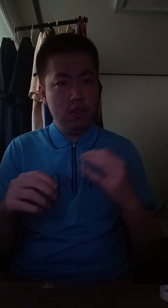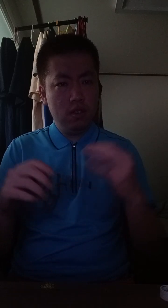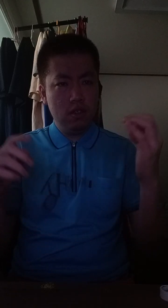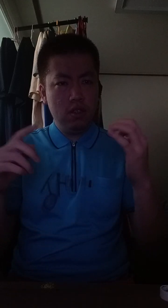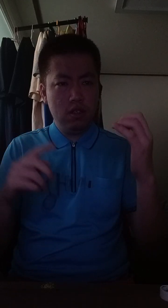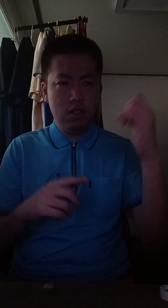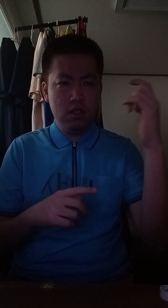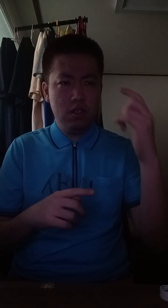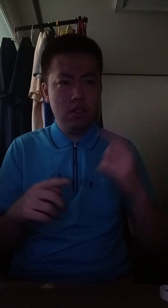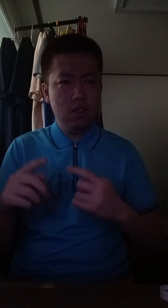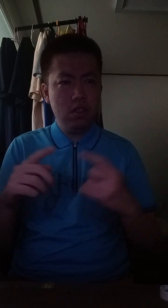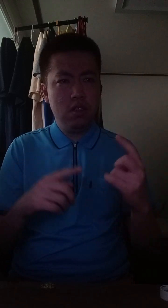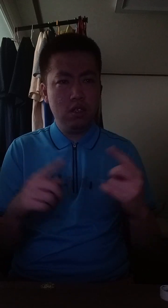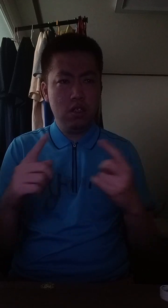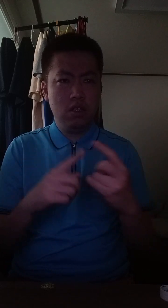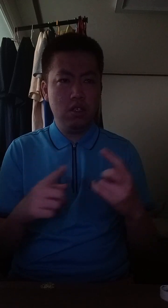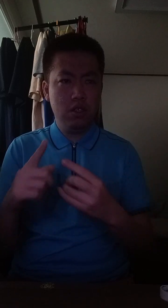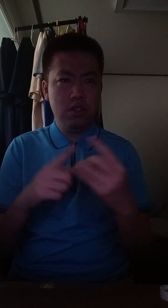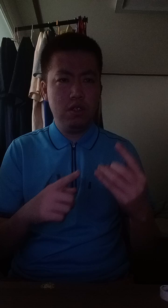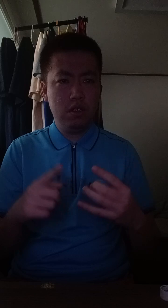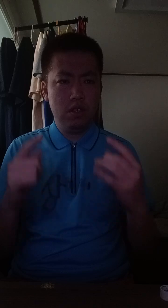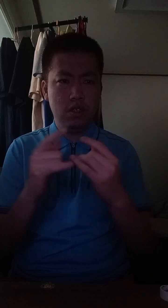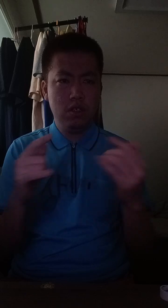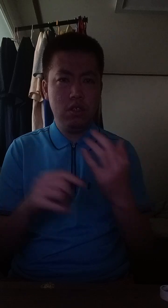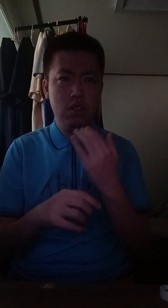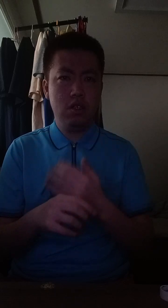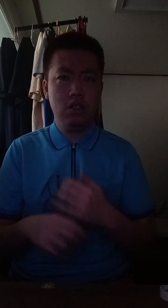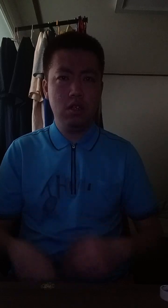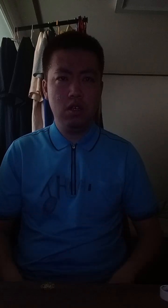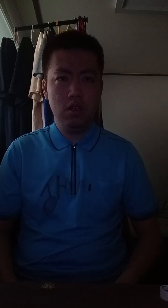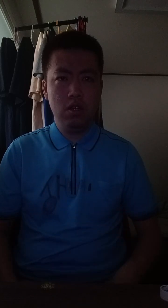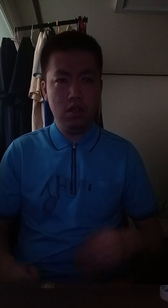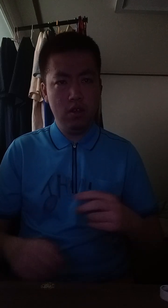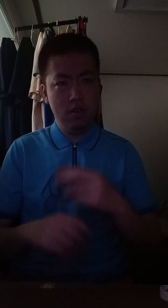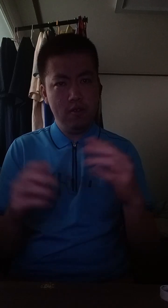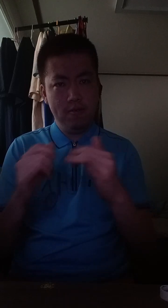그냥 계속 그게 일상이어서 계속 하게 되는 거예요. 그러다 보니 열차와